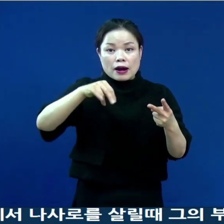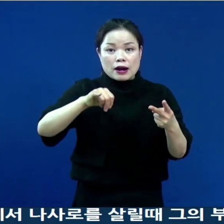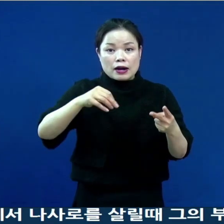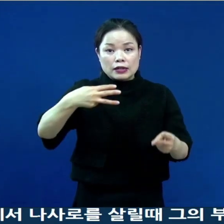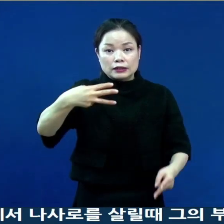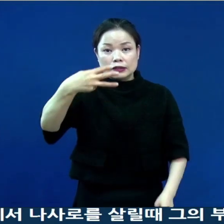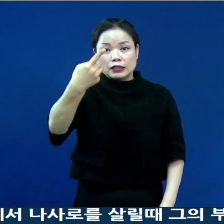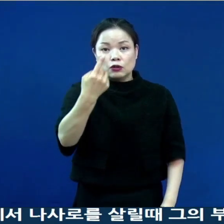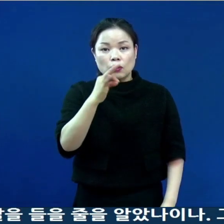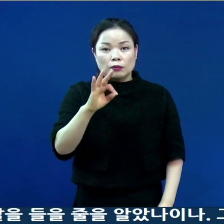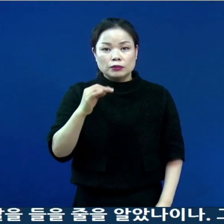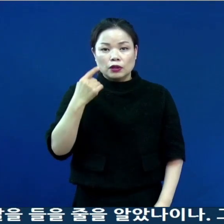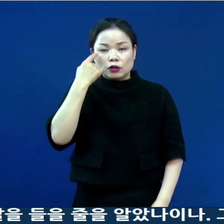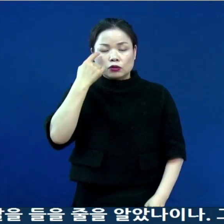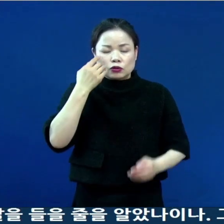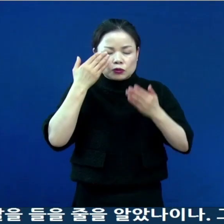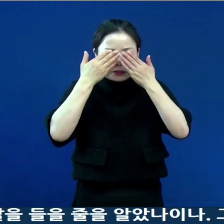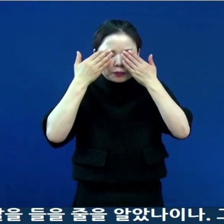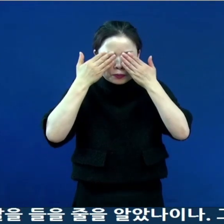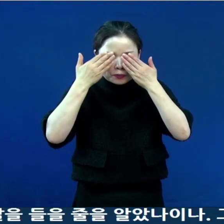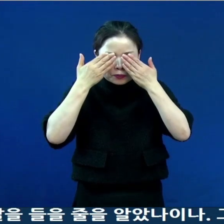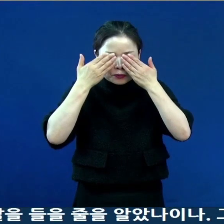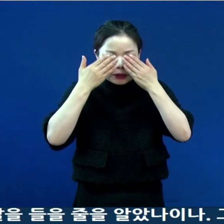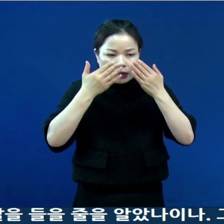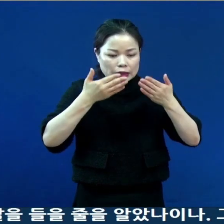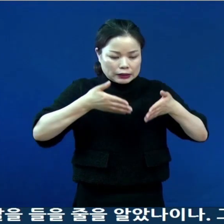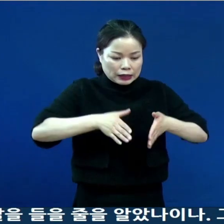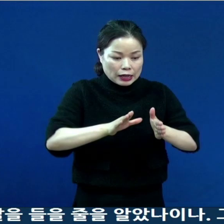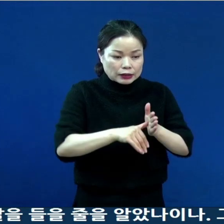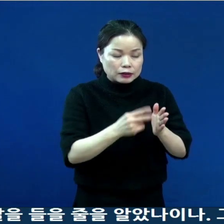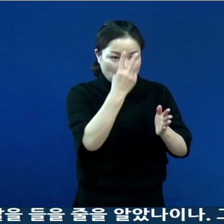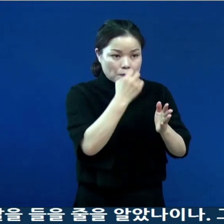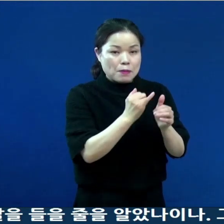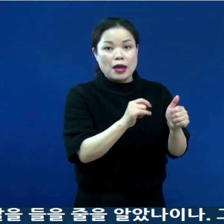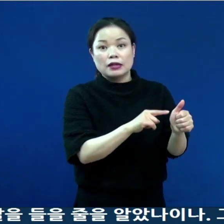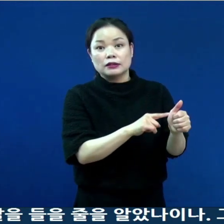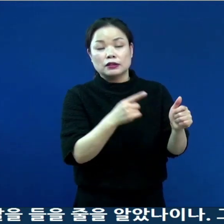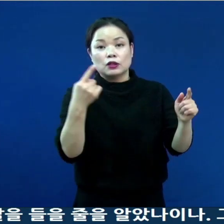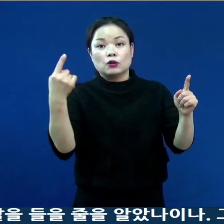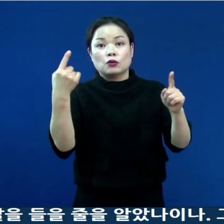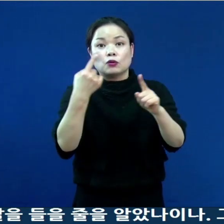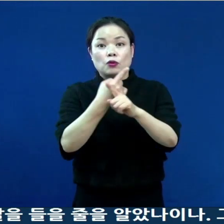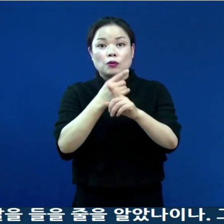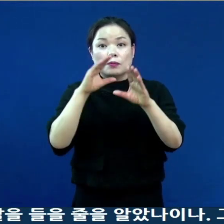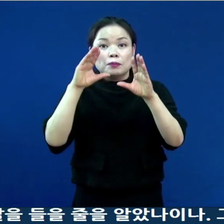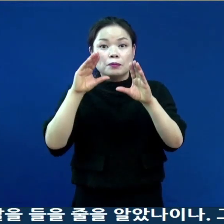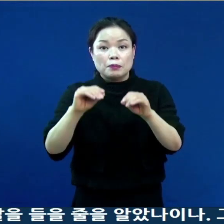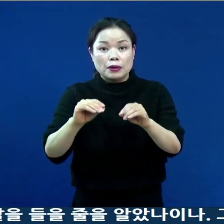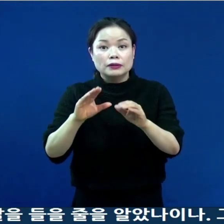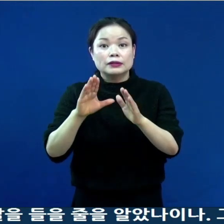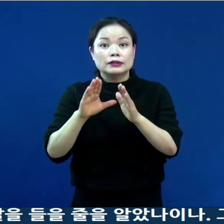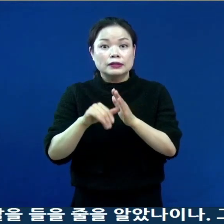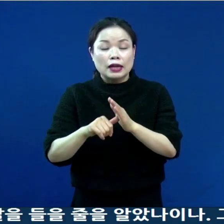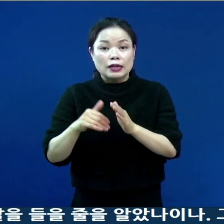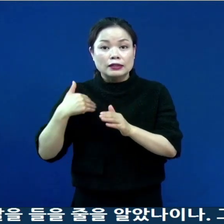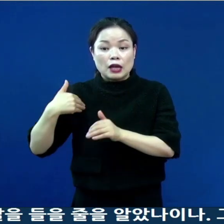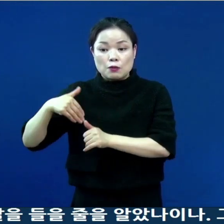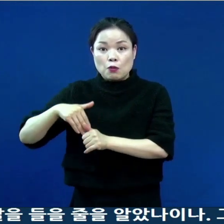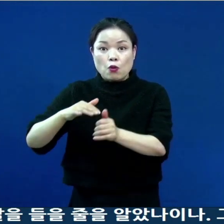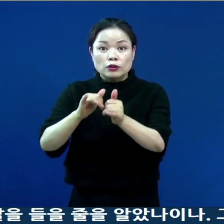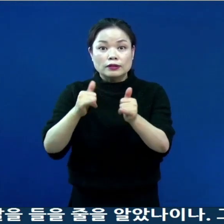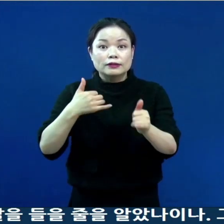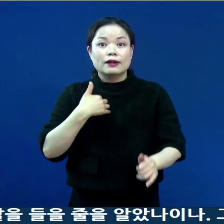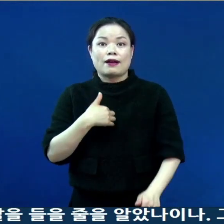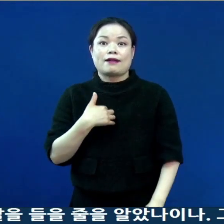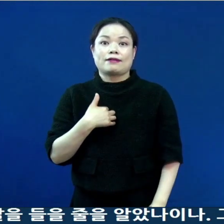물로 눈을 씻음으로 날 때부터 맹인이 고침을 받을 때 내가 보내신 자임을